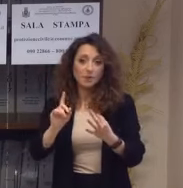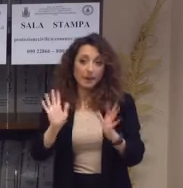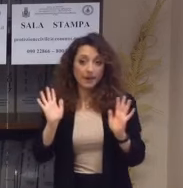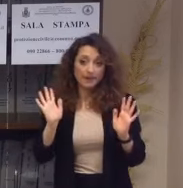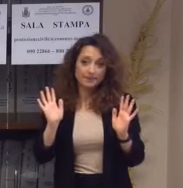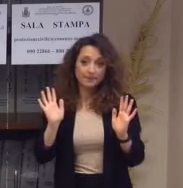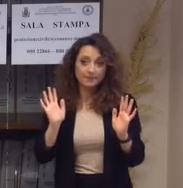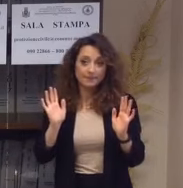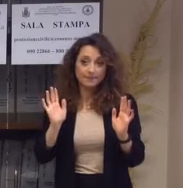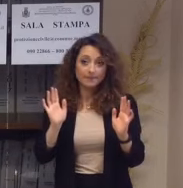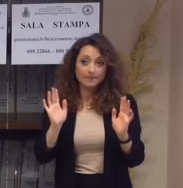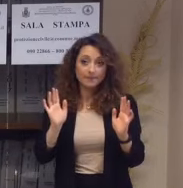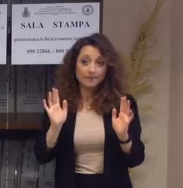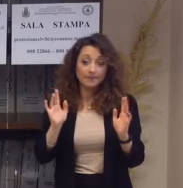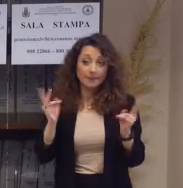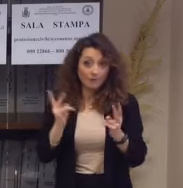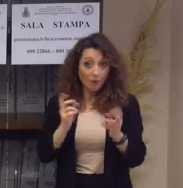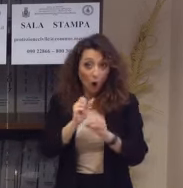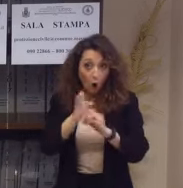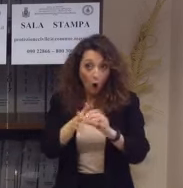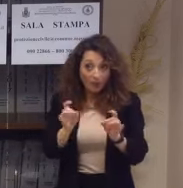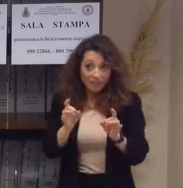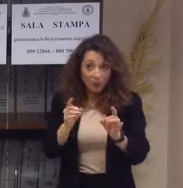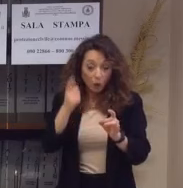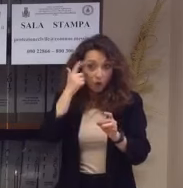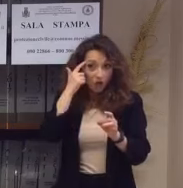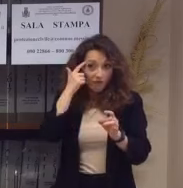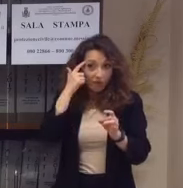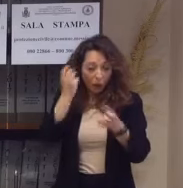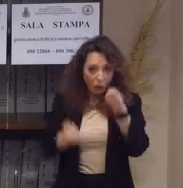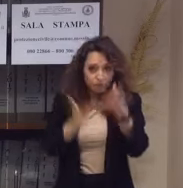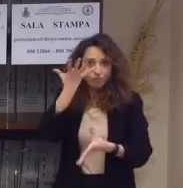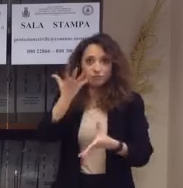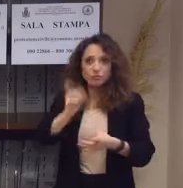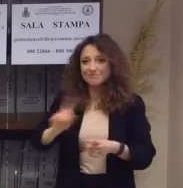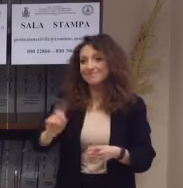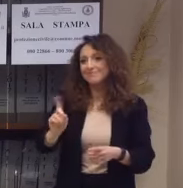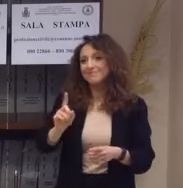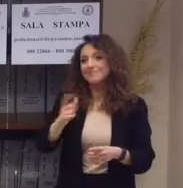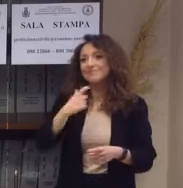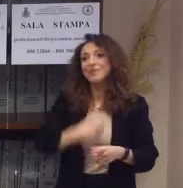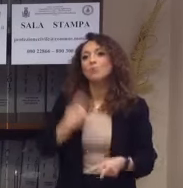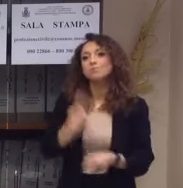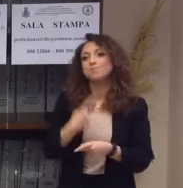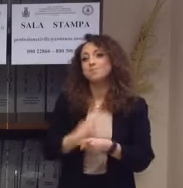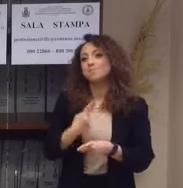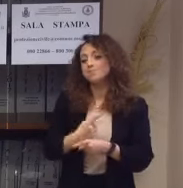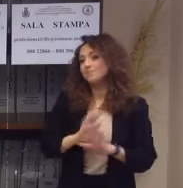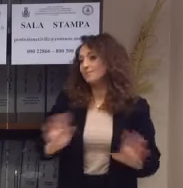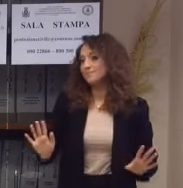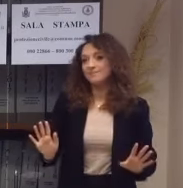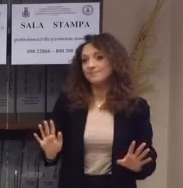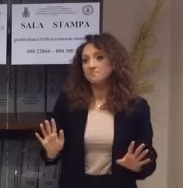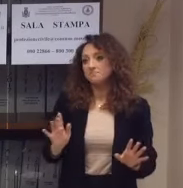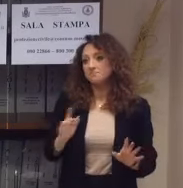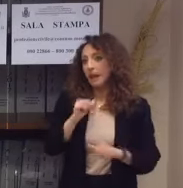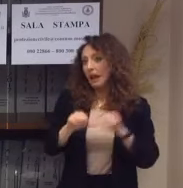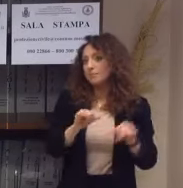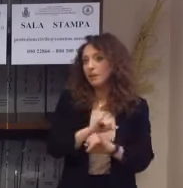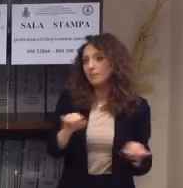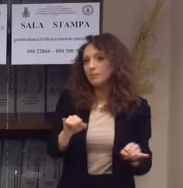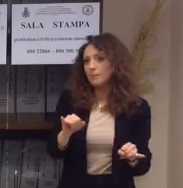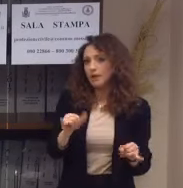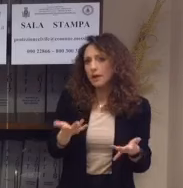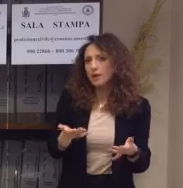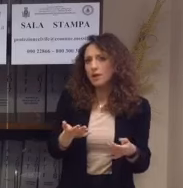coronavirus mi ha bruciato il cervello, io sempre quello sono, e ho detto sempre dal segretario generale a